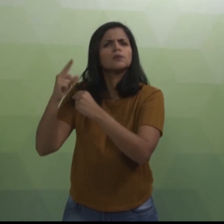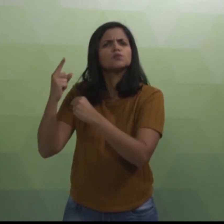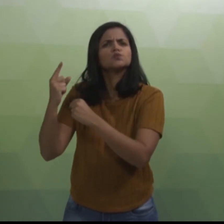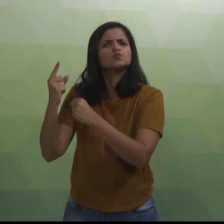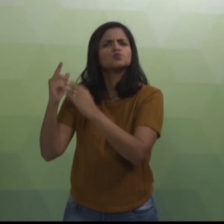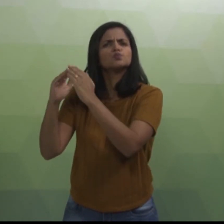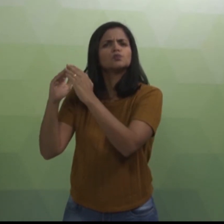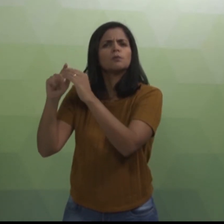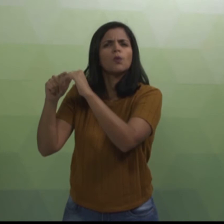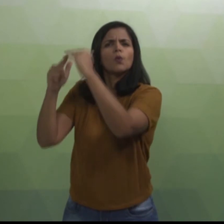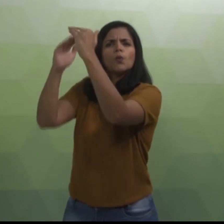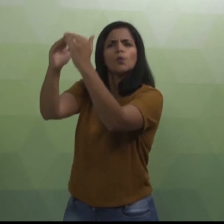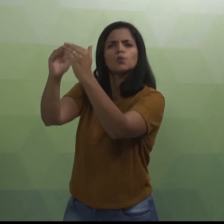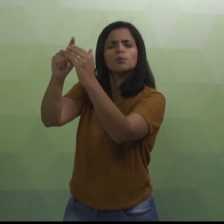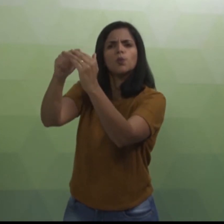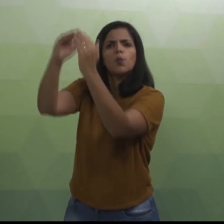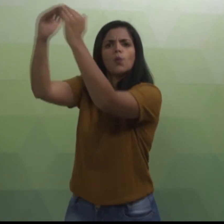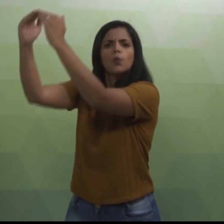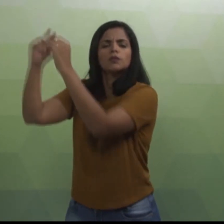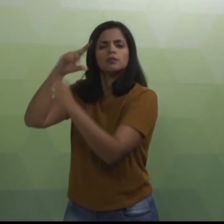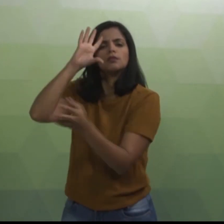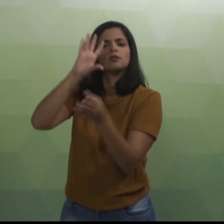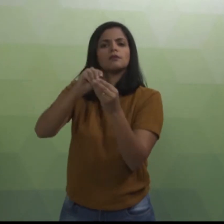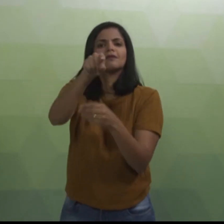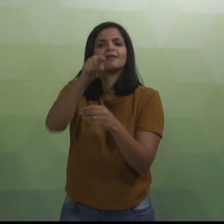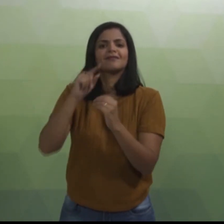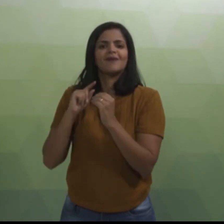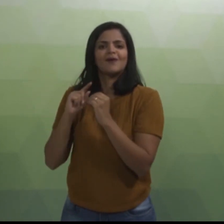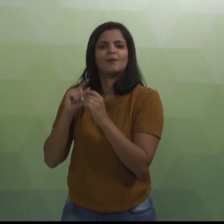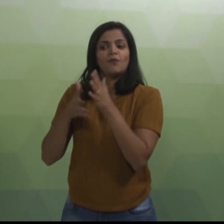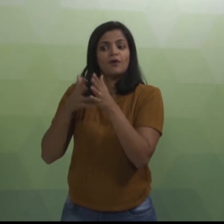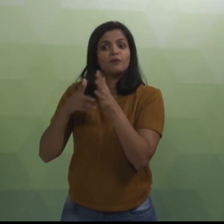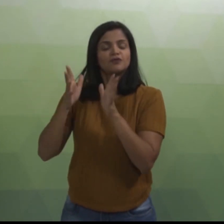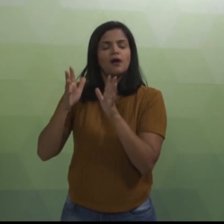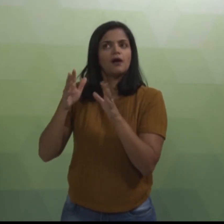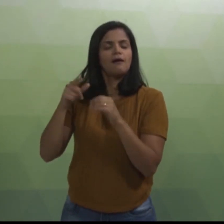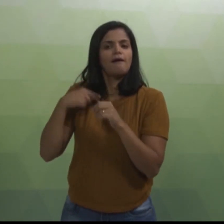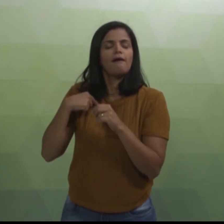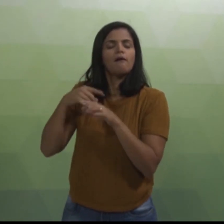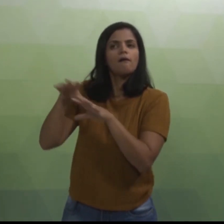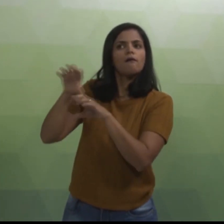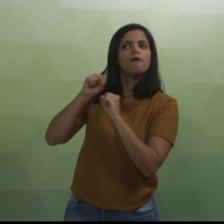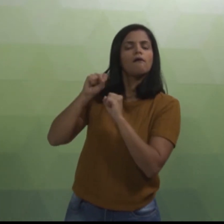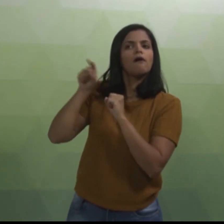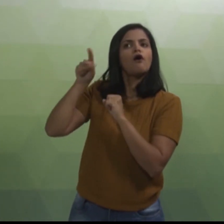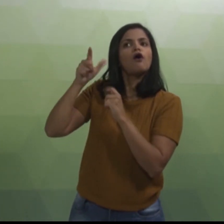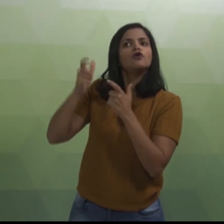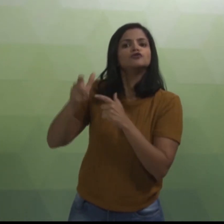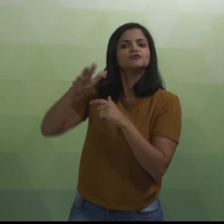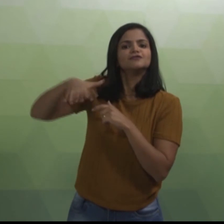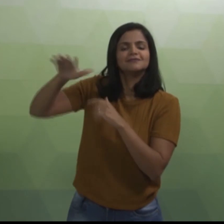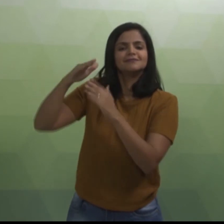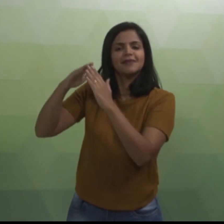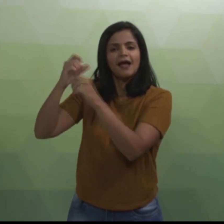clara? Como assim? Você vai perceber que são casas uma ao lado da outra. Então, que tem uns